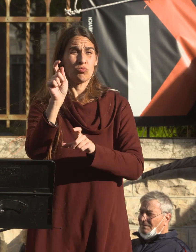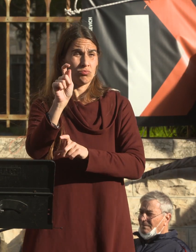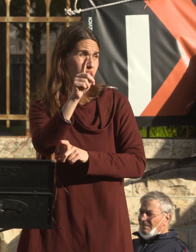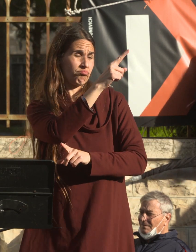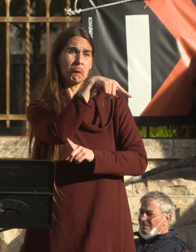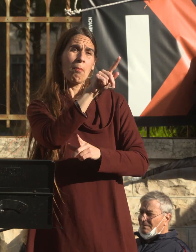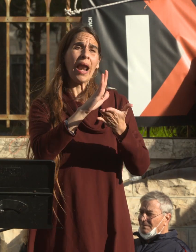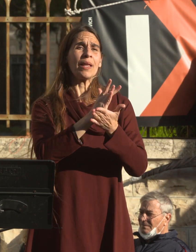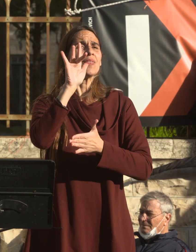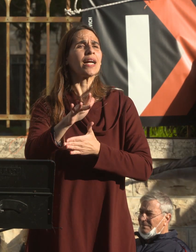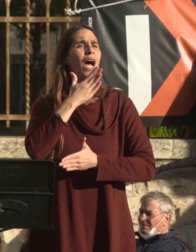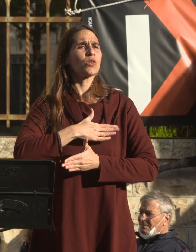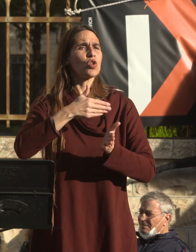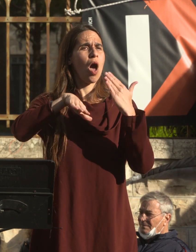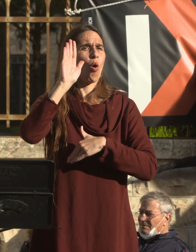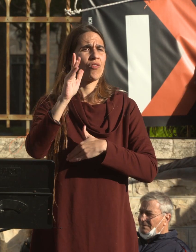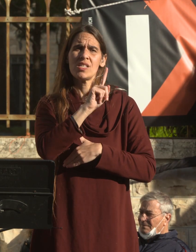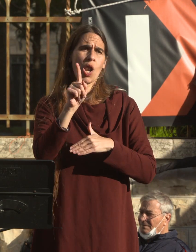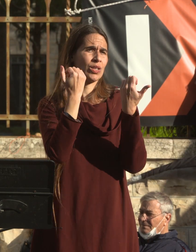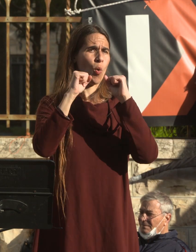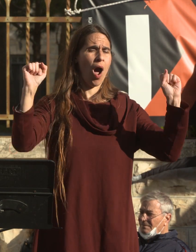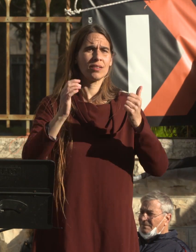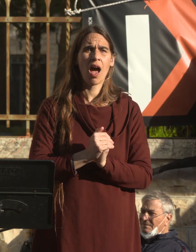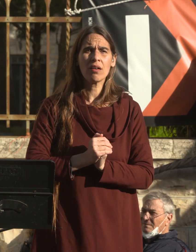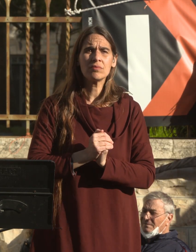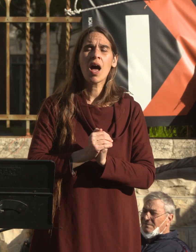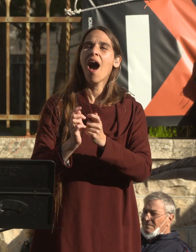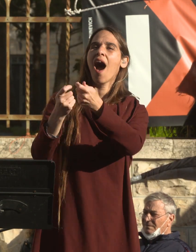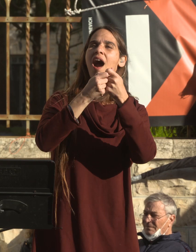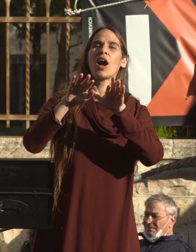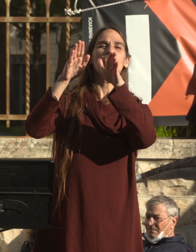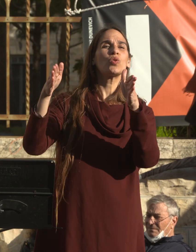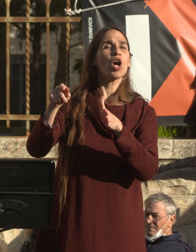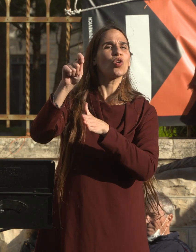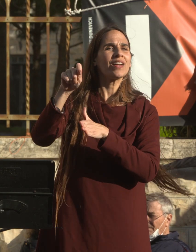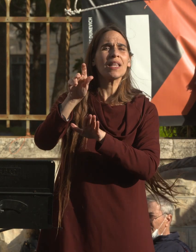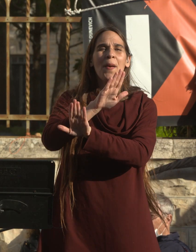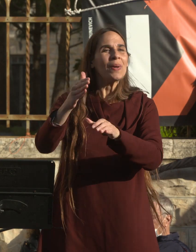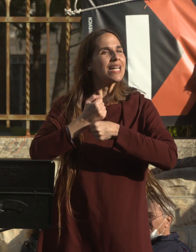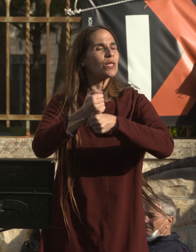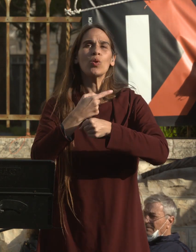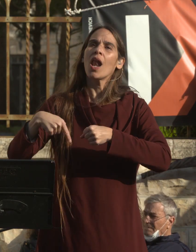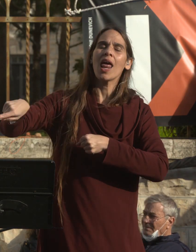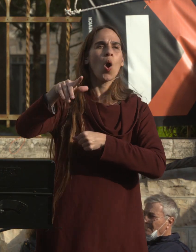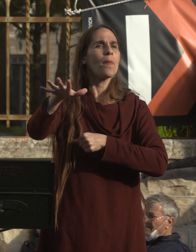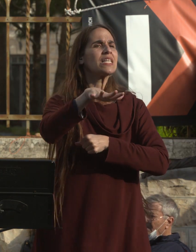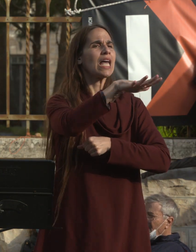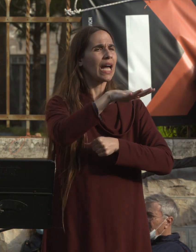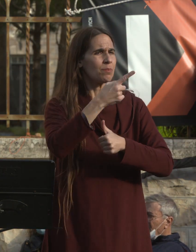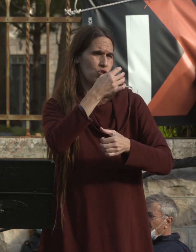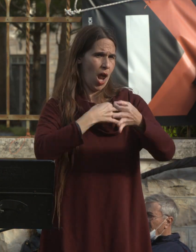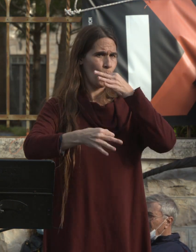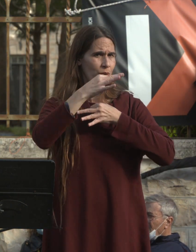כנגד רצון הרוב? זה לא דמוקרטיה. רשות שופטת בלי נציגות הולמת לכל המגזרים, ועוד